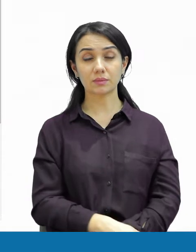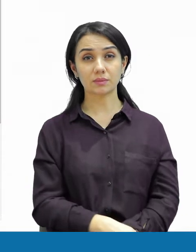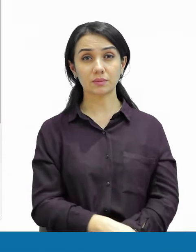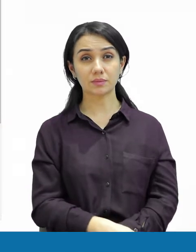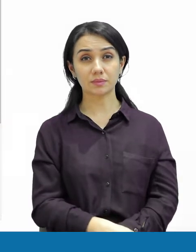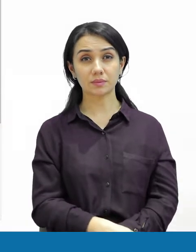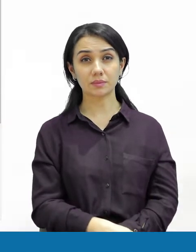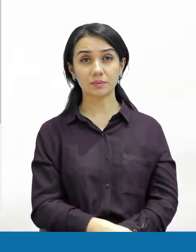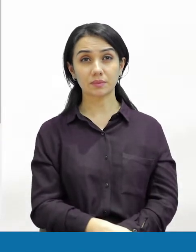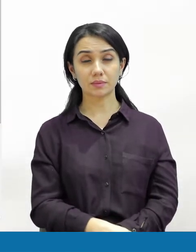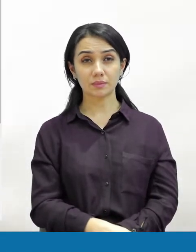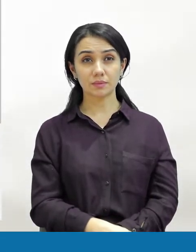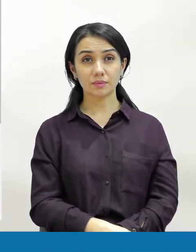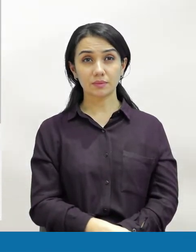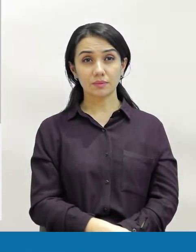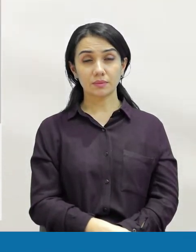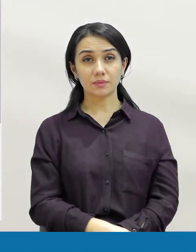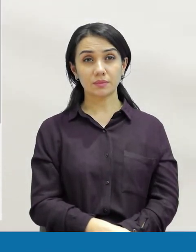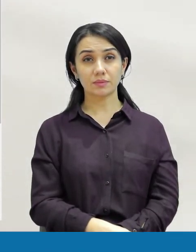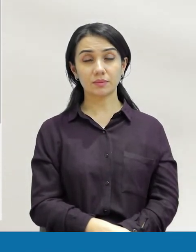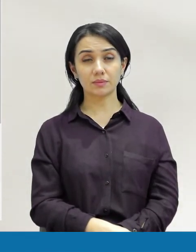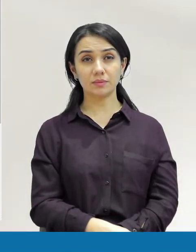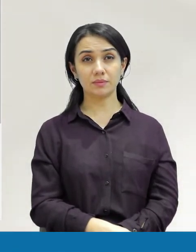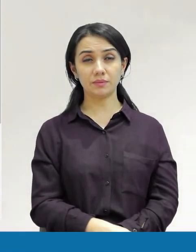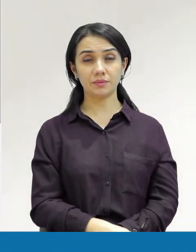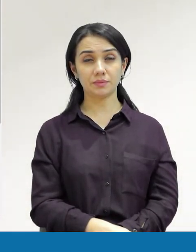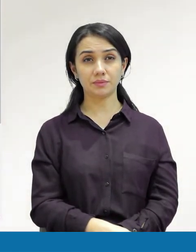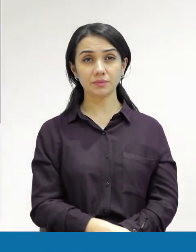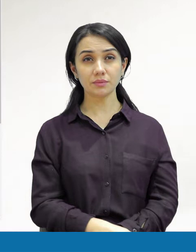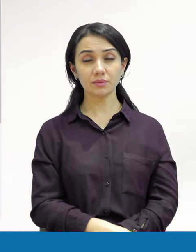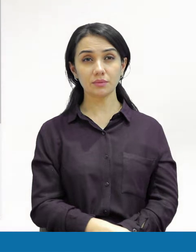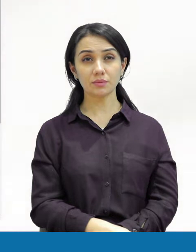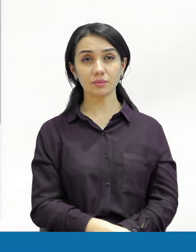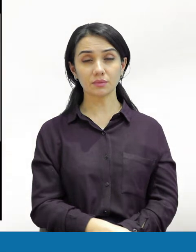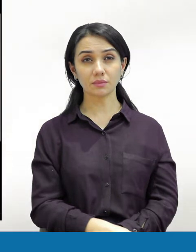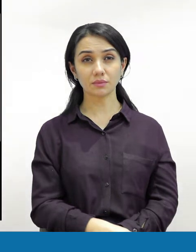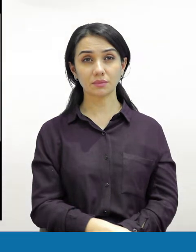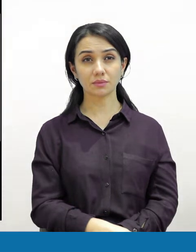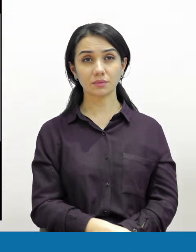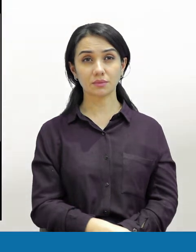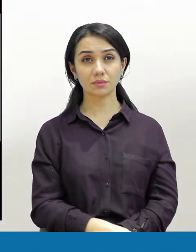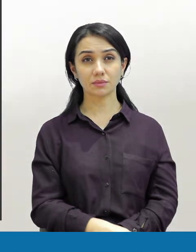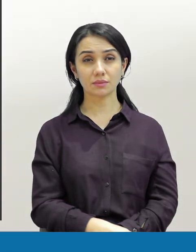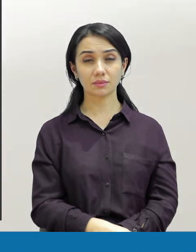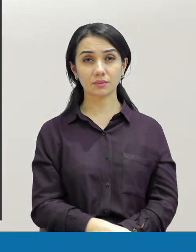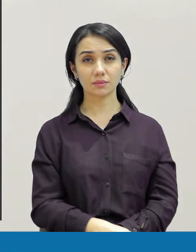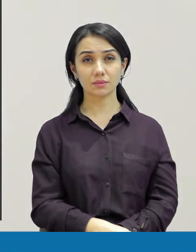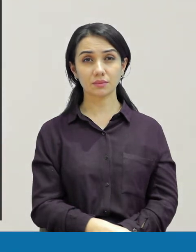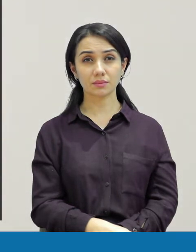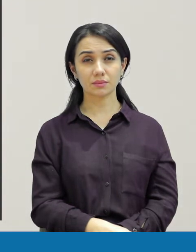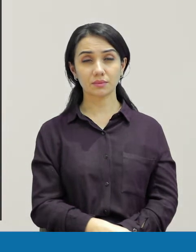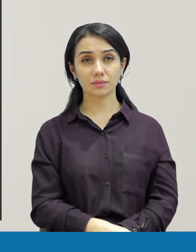new account create something deyapti. Men nima qilaman? Men verify address tomonga o'taman deb, bu